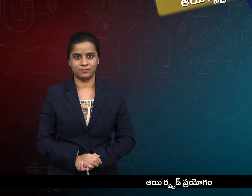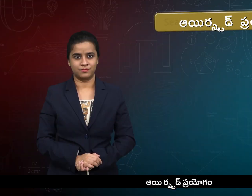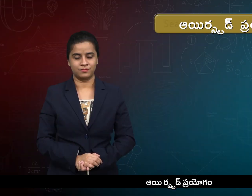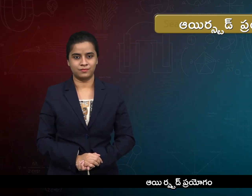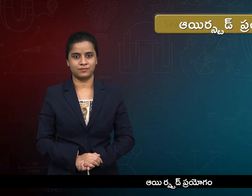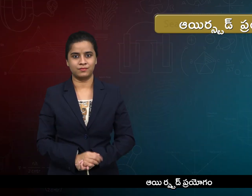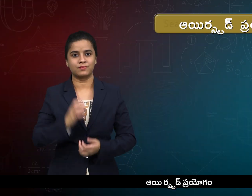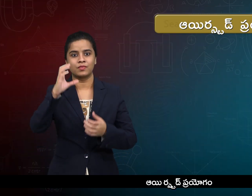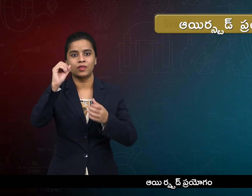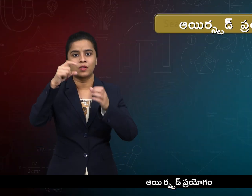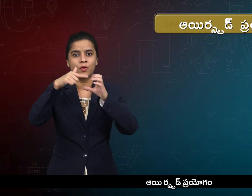ఐర్స్టెడ్ ప్రయోగం